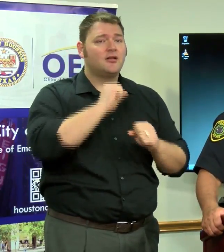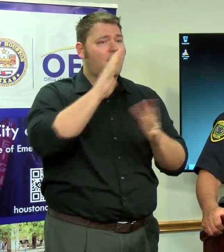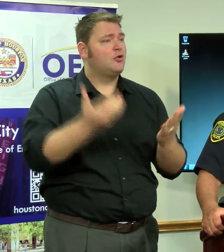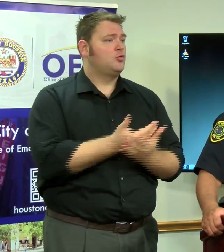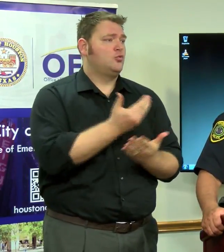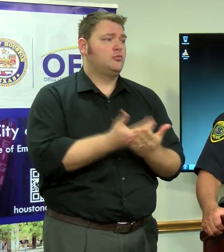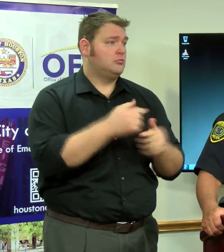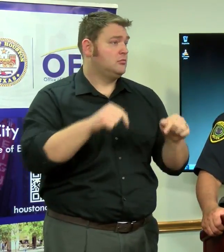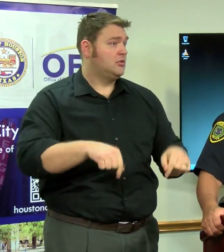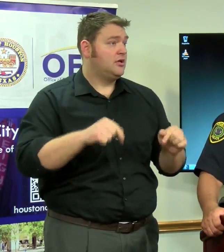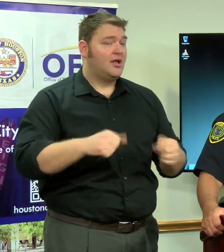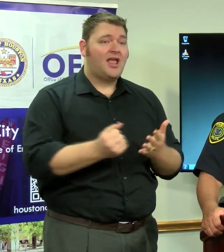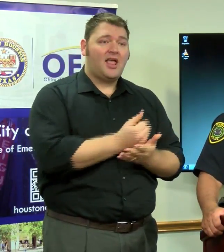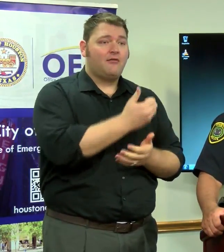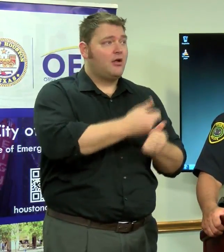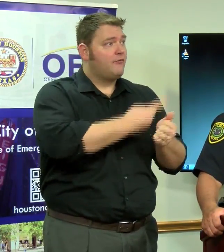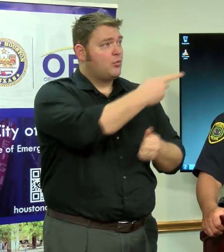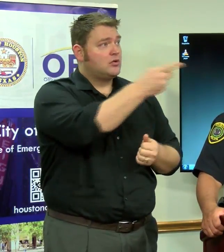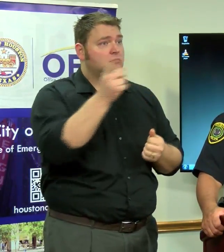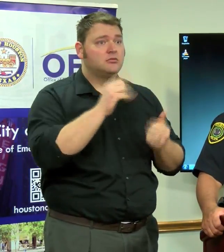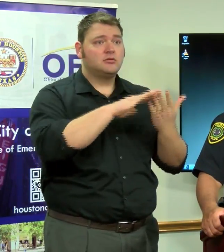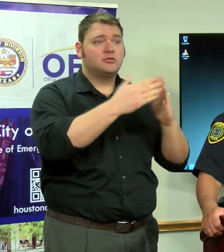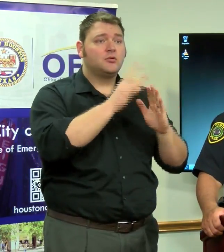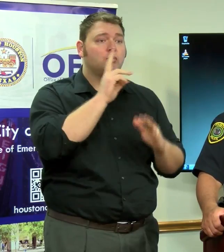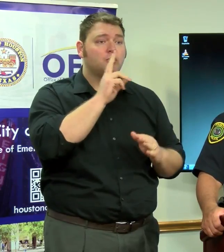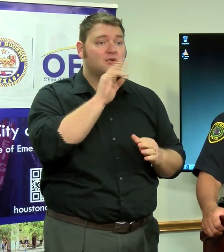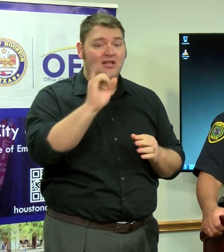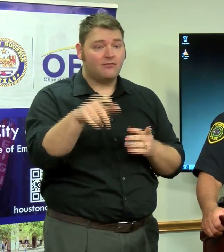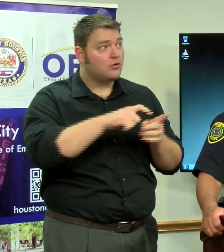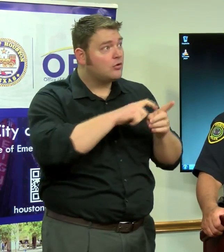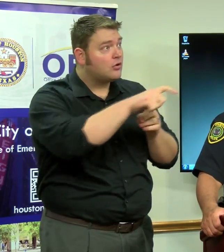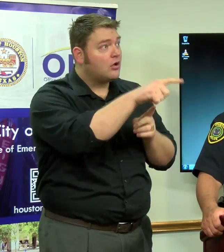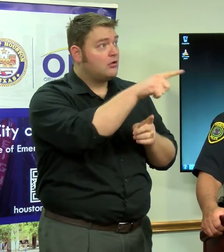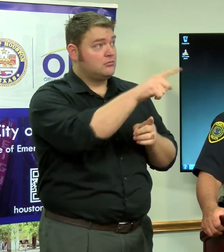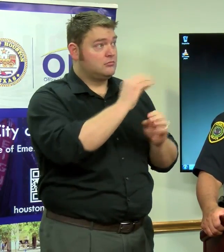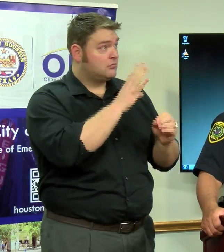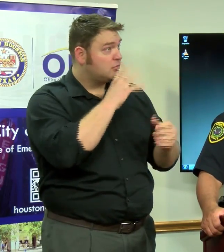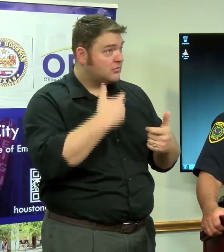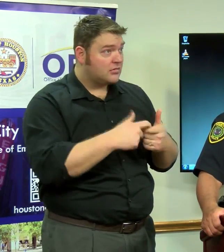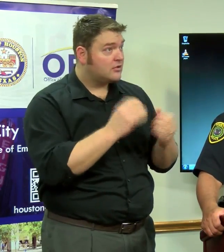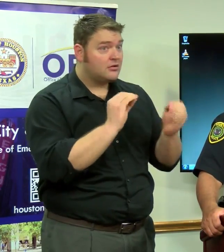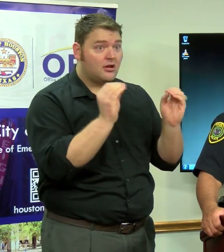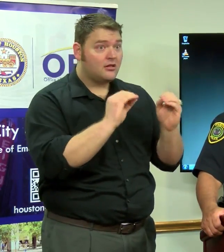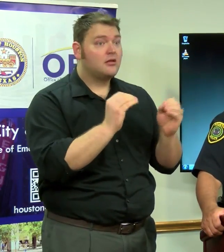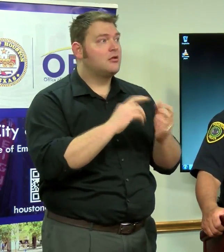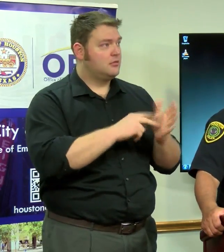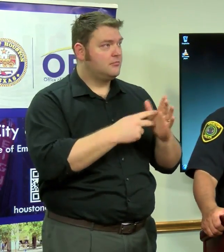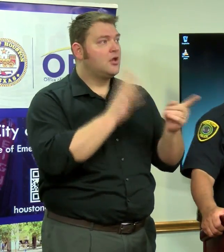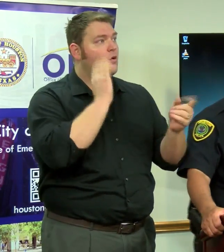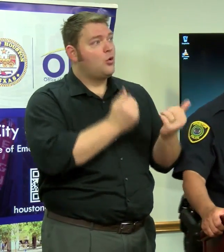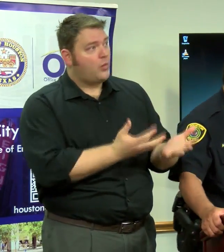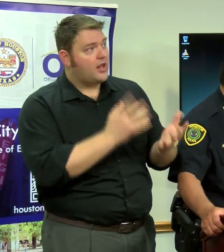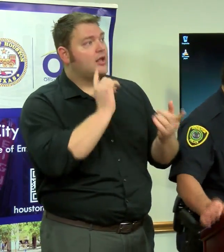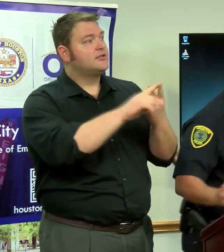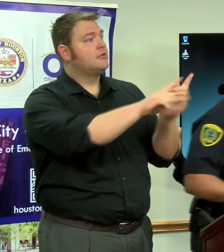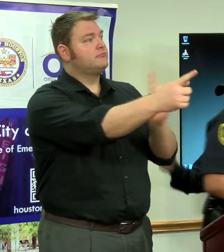ciudad tenemos habitantes que llaman al 911 que no hablan inglés y todos los días le damos gran servicio.